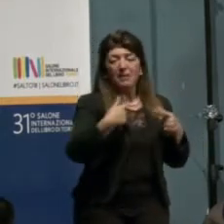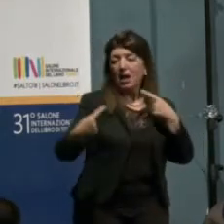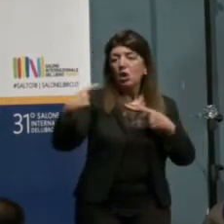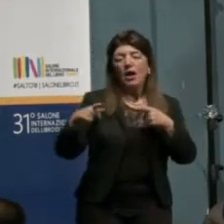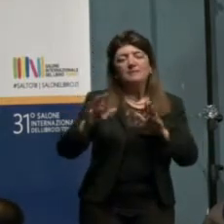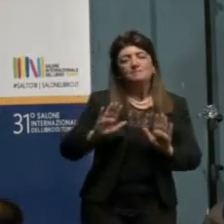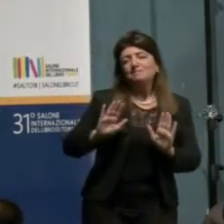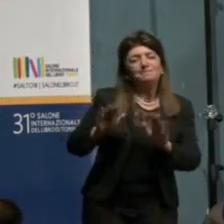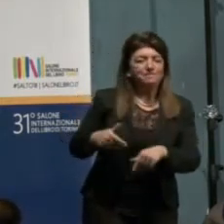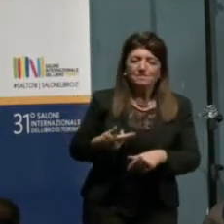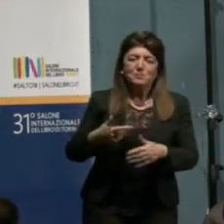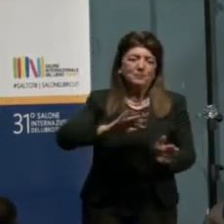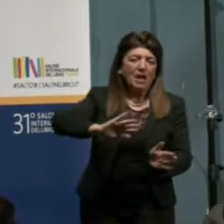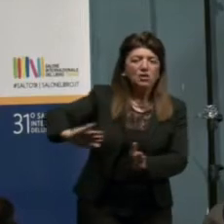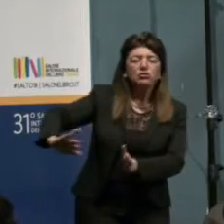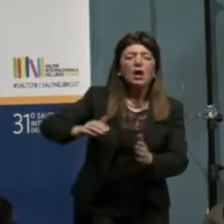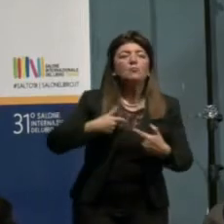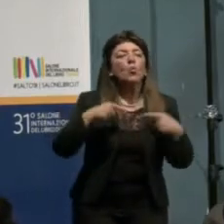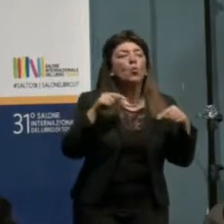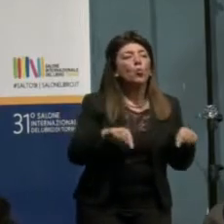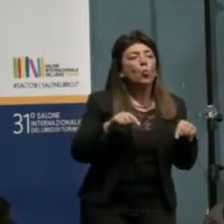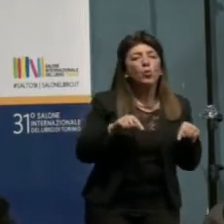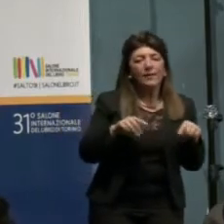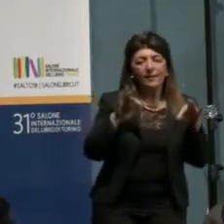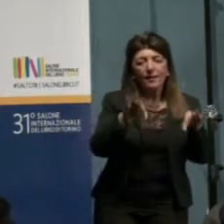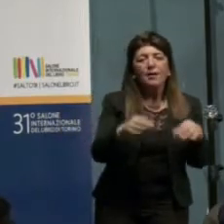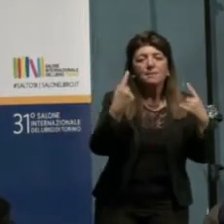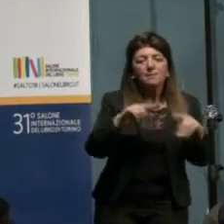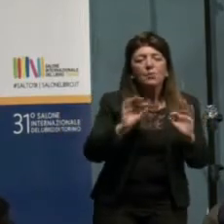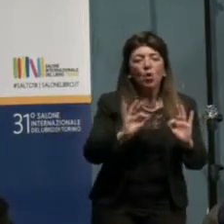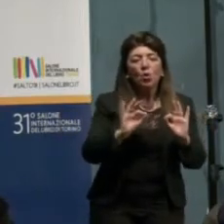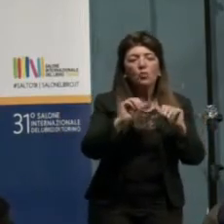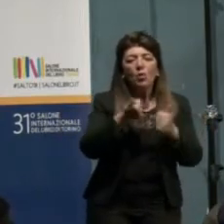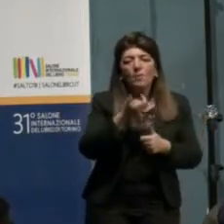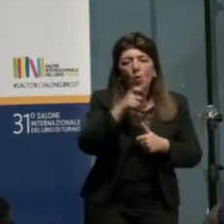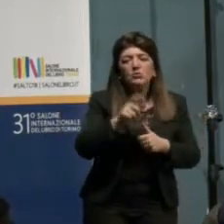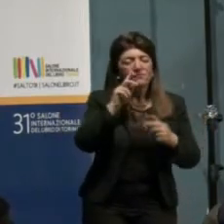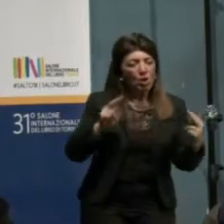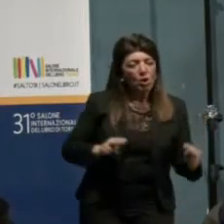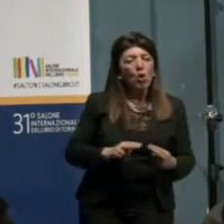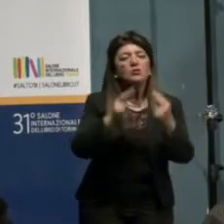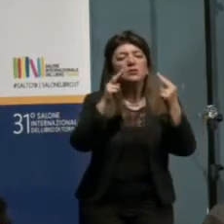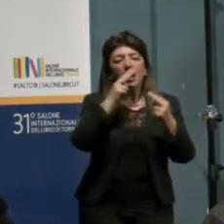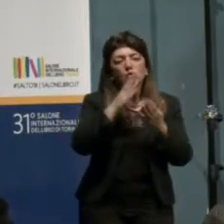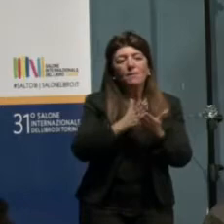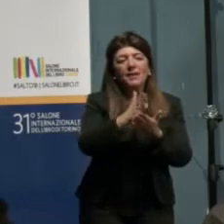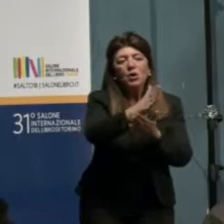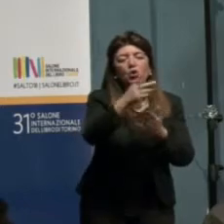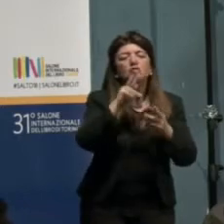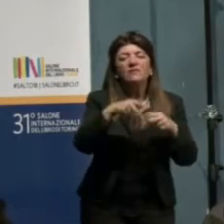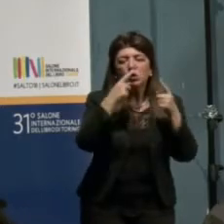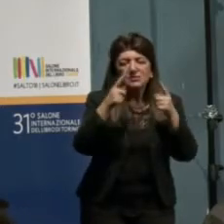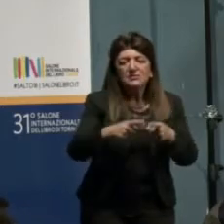lasciando questo noi siamo qui proprio perché abbiamo incontrato nel nostro percorso ed è una cosa straordinaria